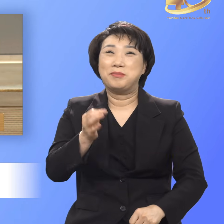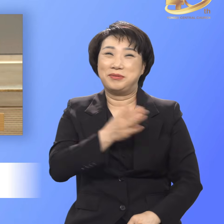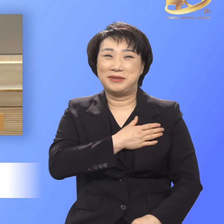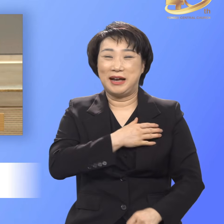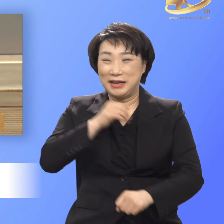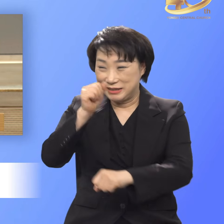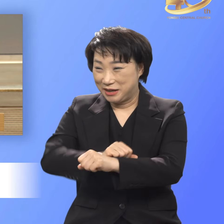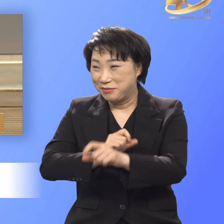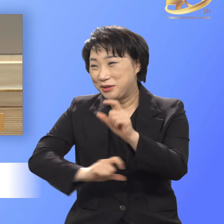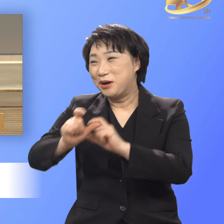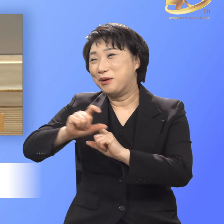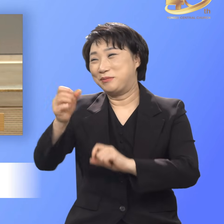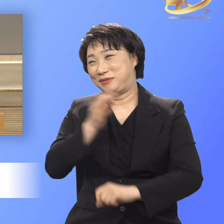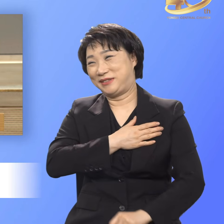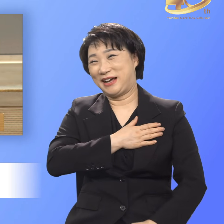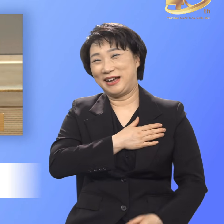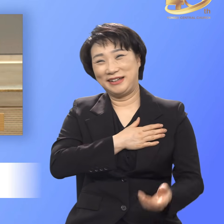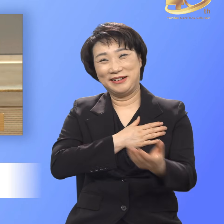잘하면 더 부자고.